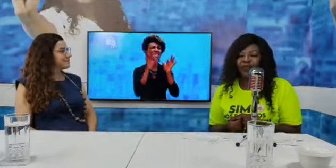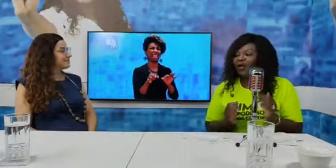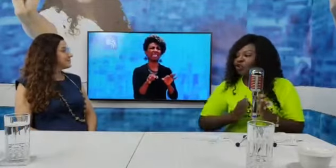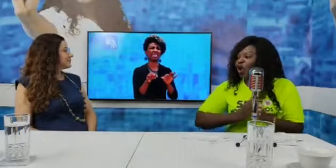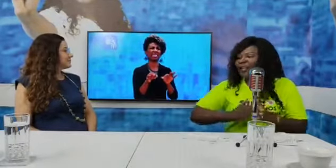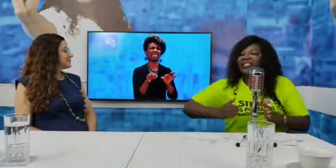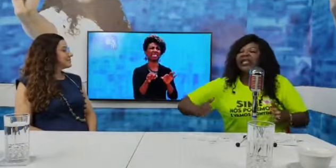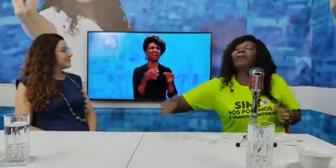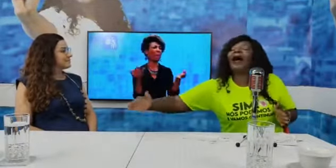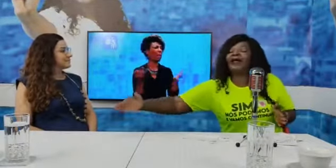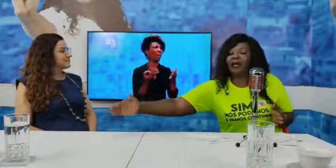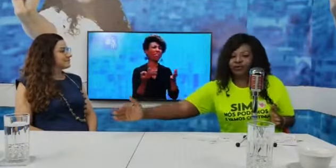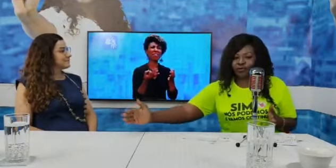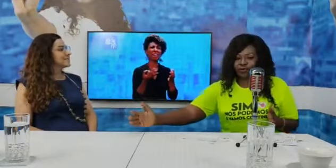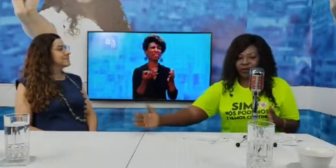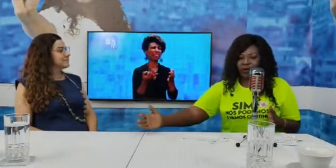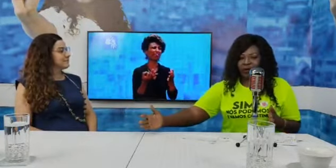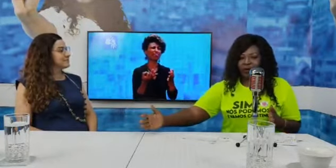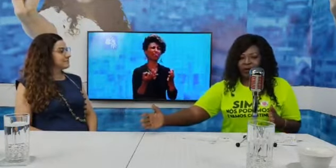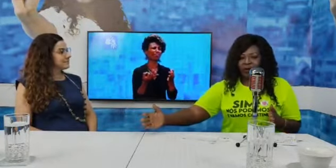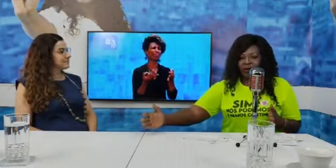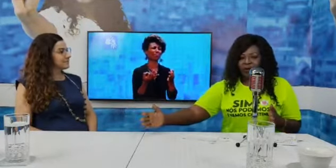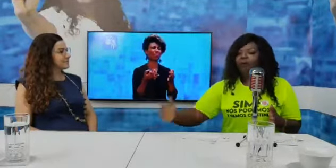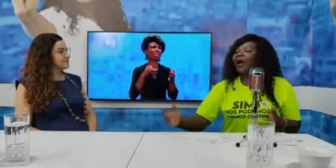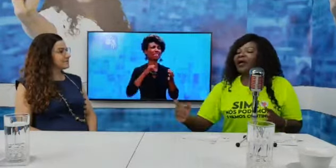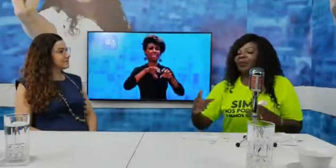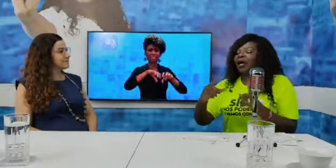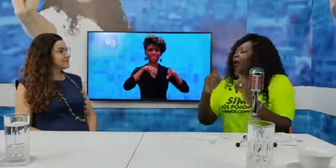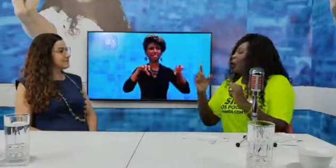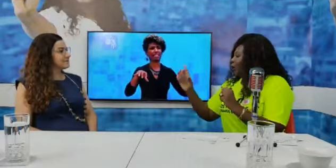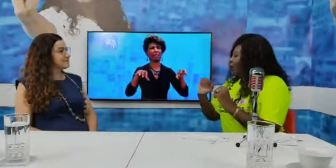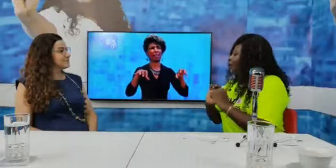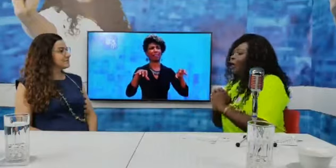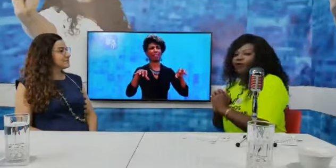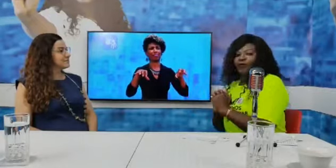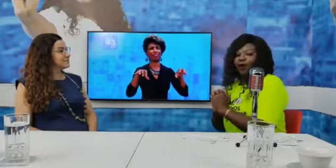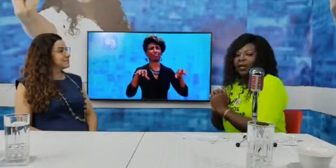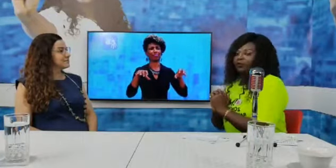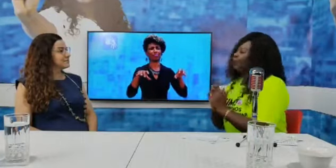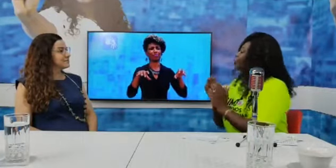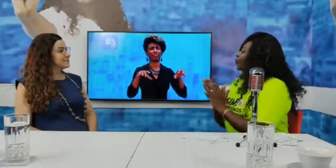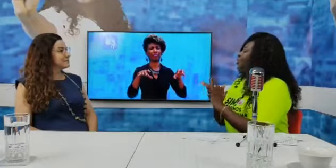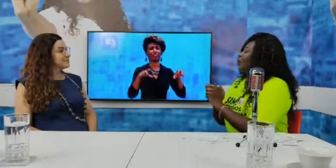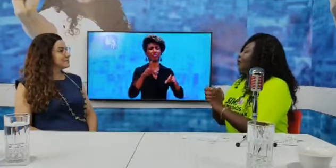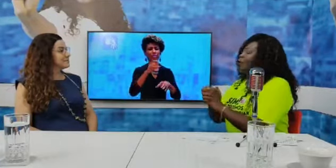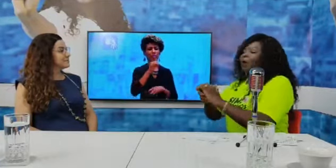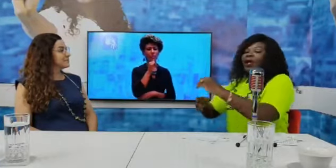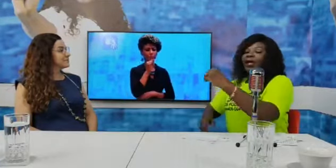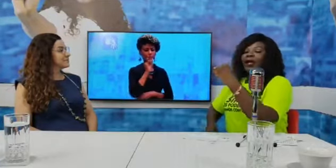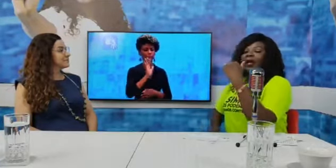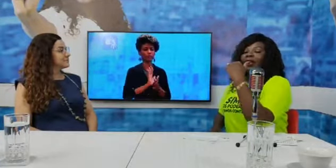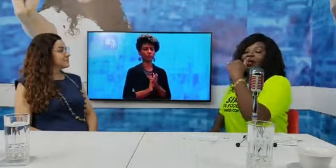perfeito. Quando nós separamos uma gama. Olha, eu vou te dar um